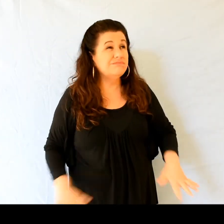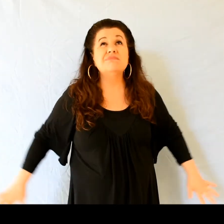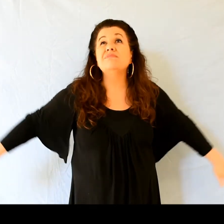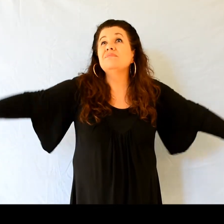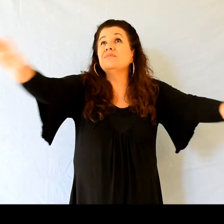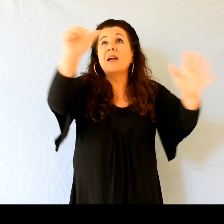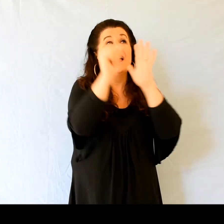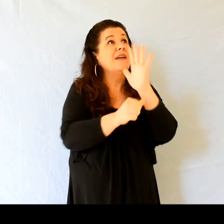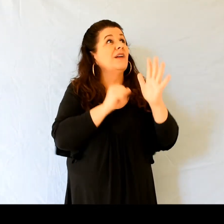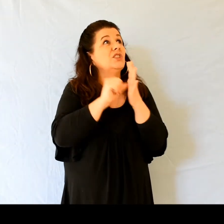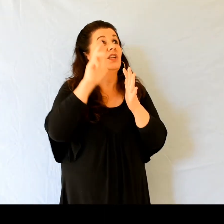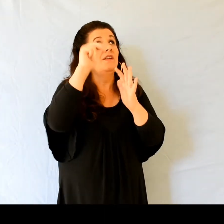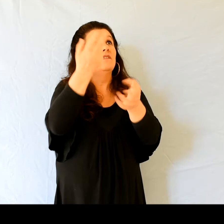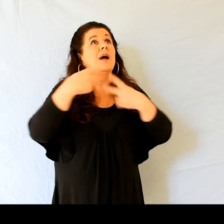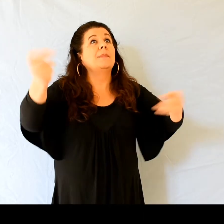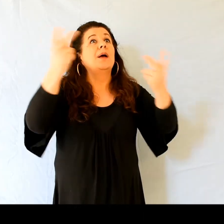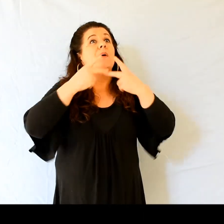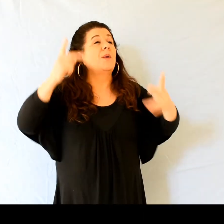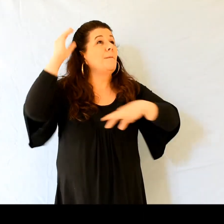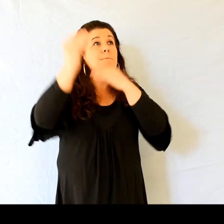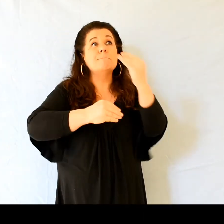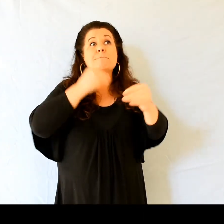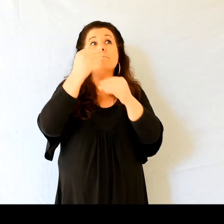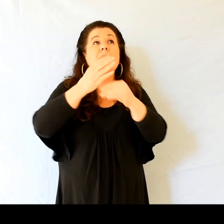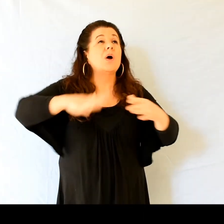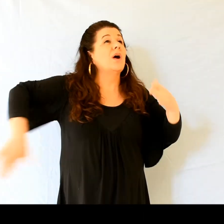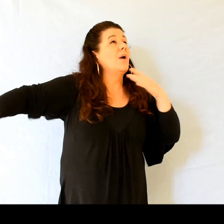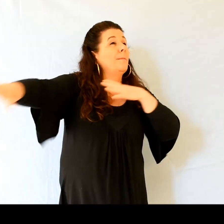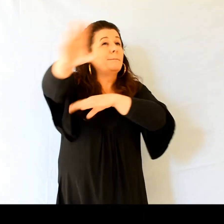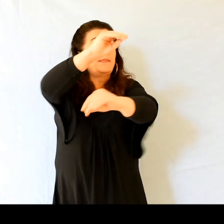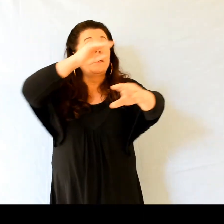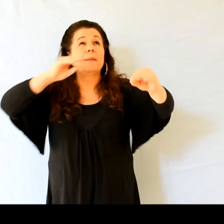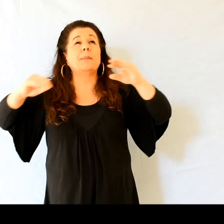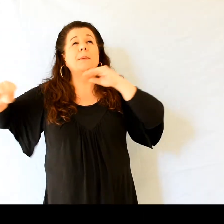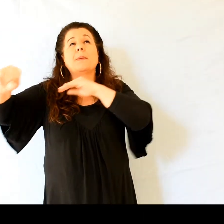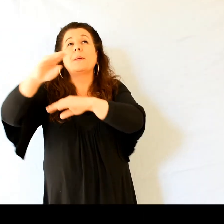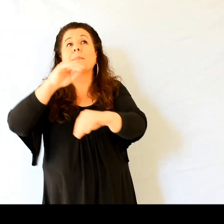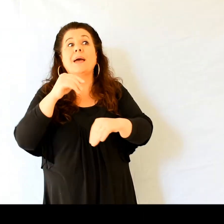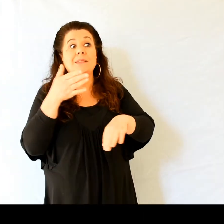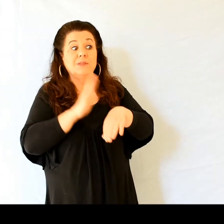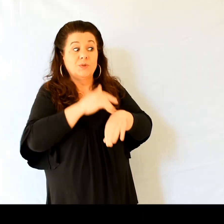entier, on racontera en souvenir d'elle ce qu'elle vient de faire.